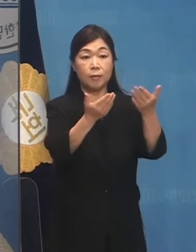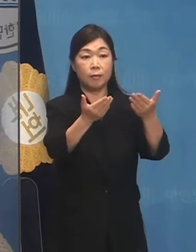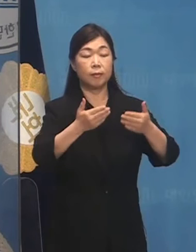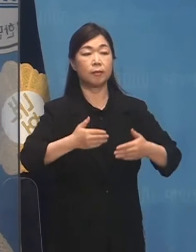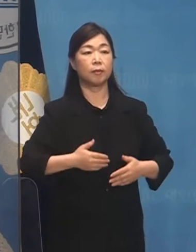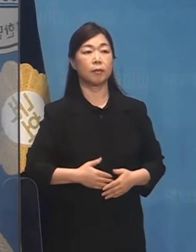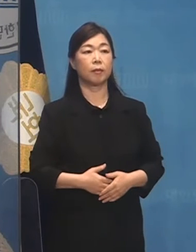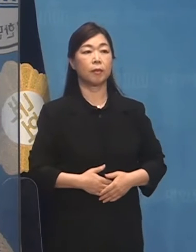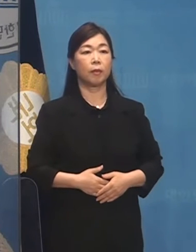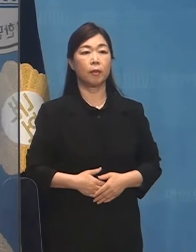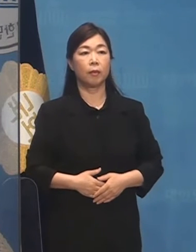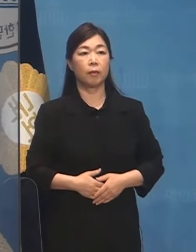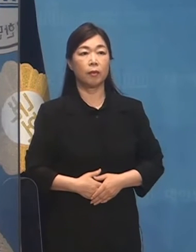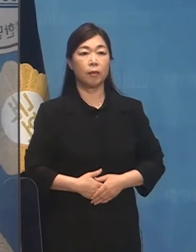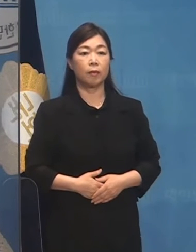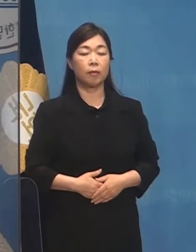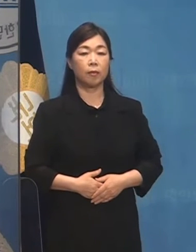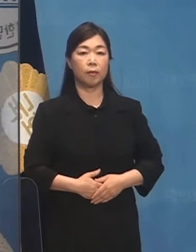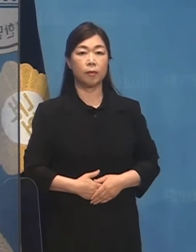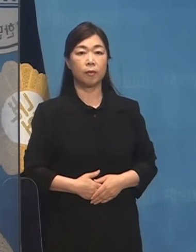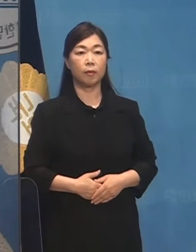말씀을 드리도록 하겠습니다.